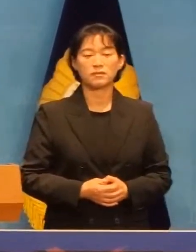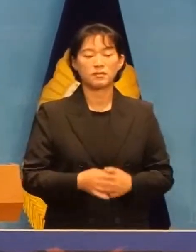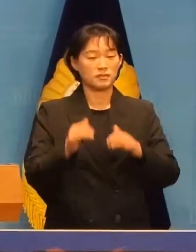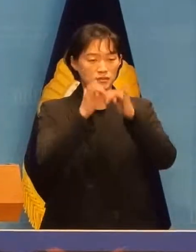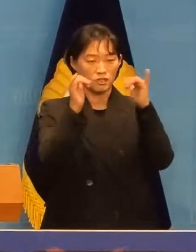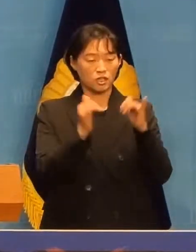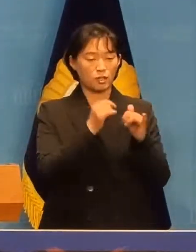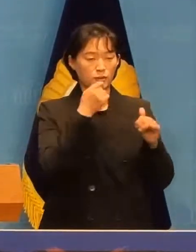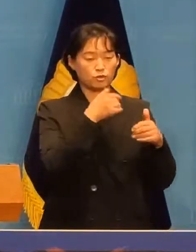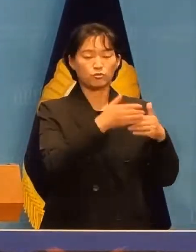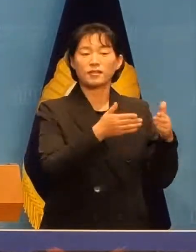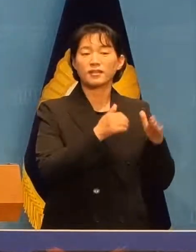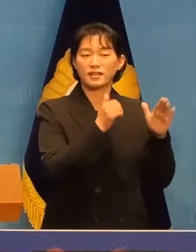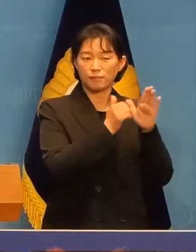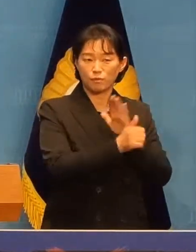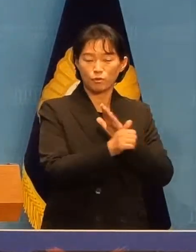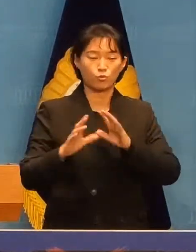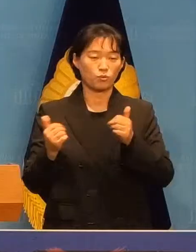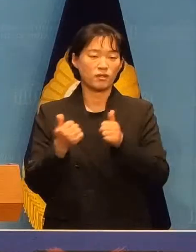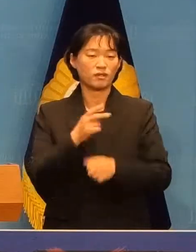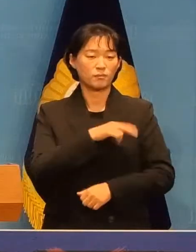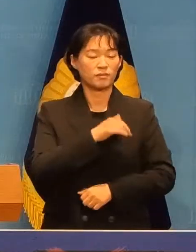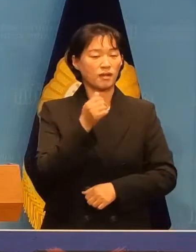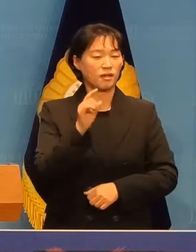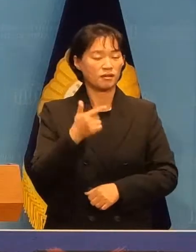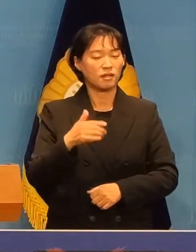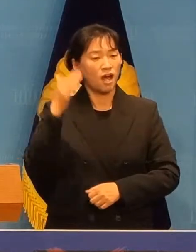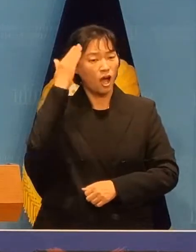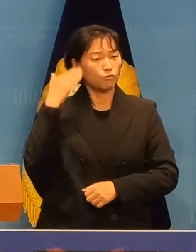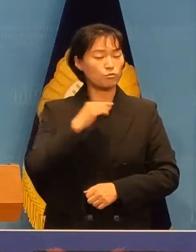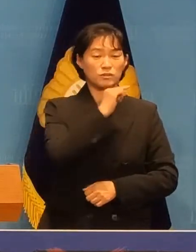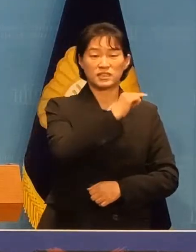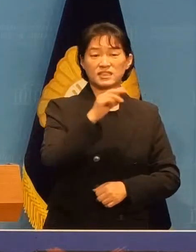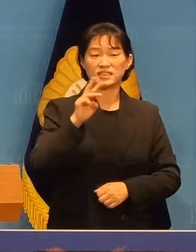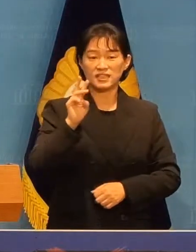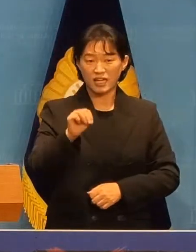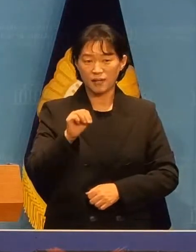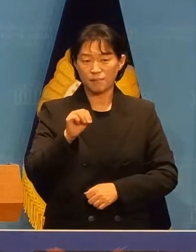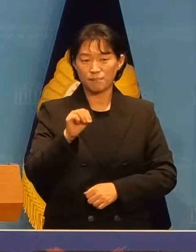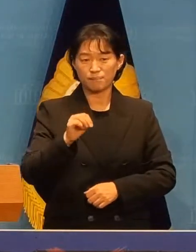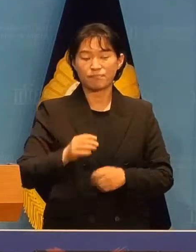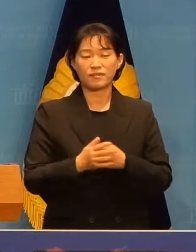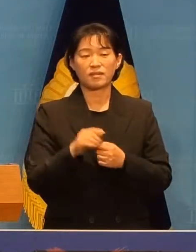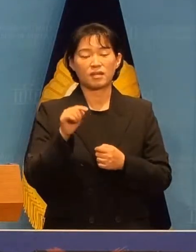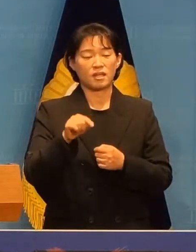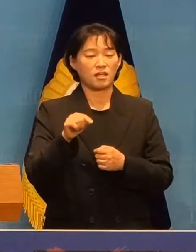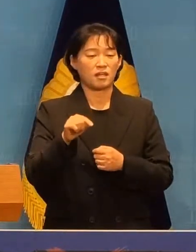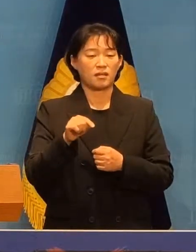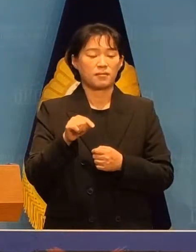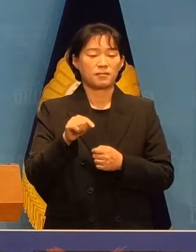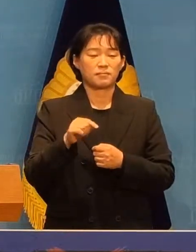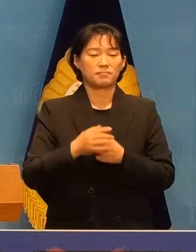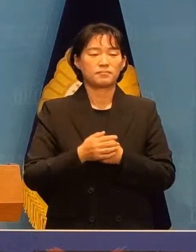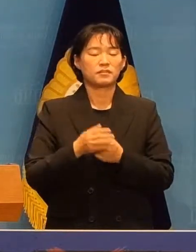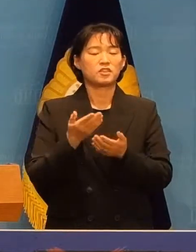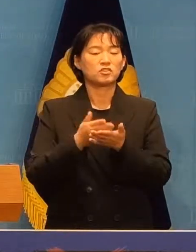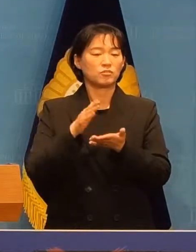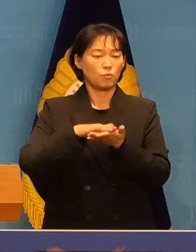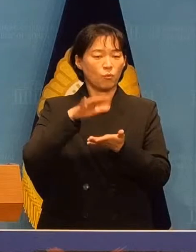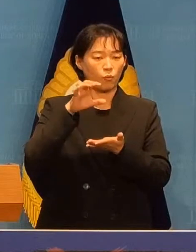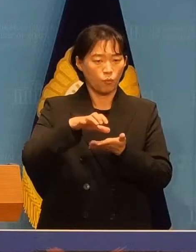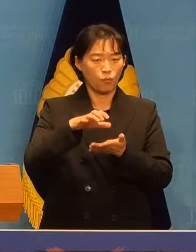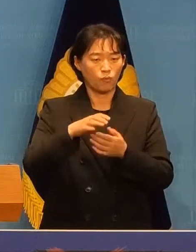사회민주당 대표 국회의원 한창민입니다. 오늘은 한국GM 직영정비 폐쇄를 규탄하는 국회의원, 노동조합,